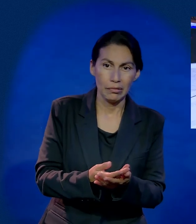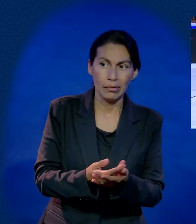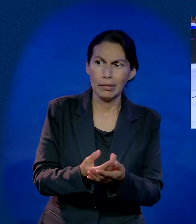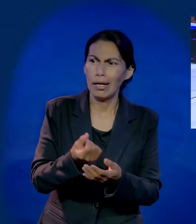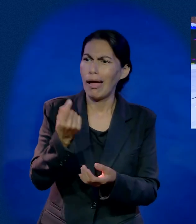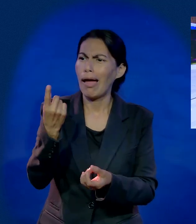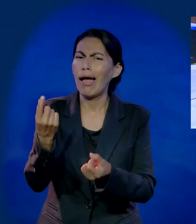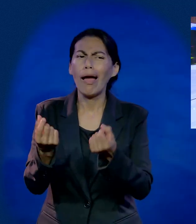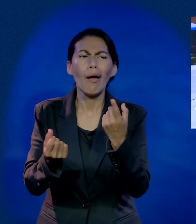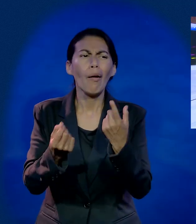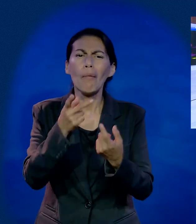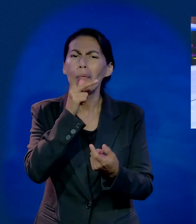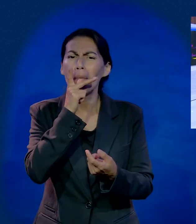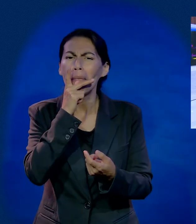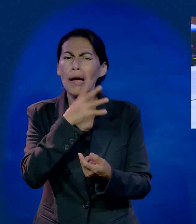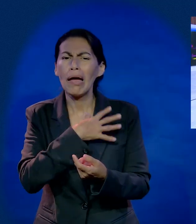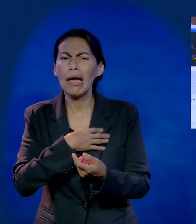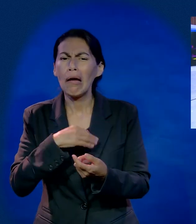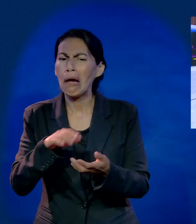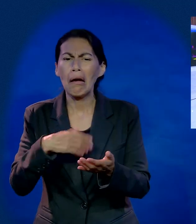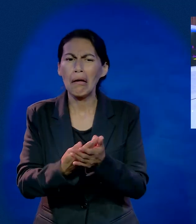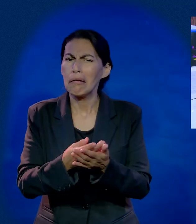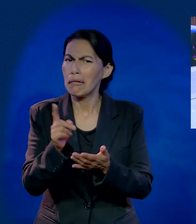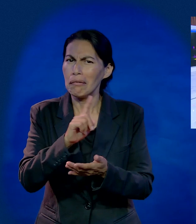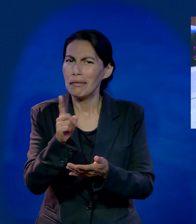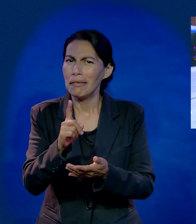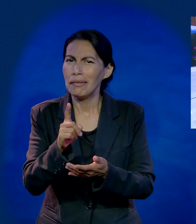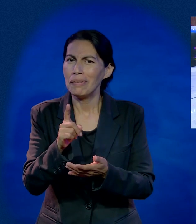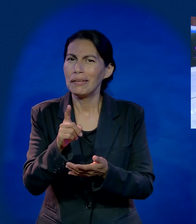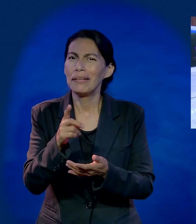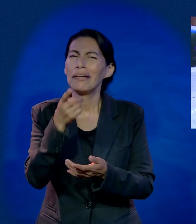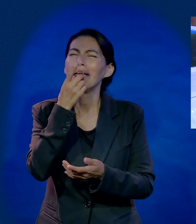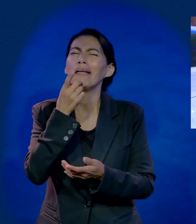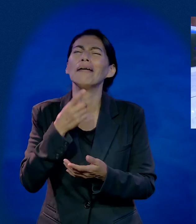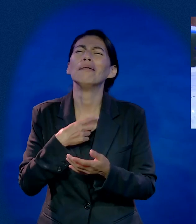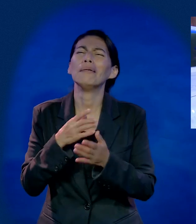¿Hay algún papá al que no se le haya caído su hijo de la cama?